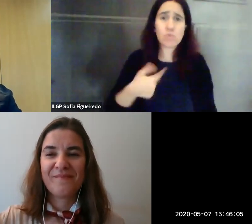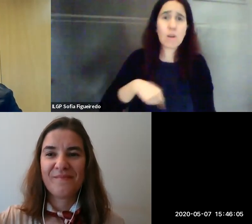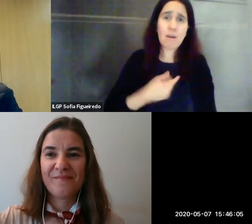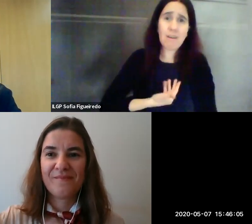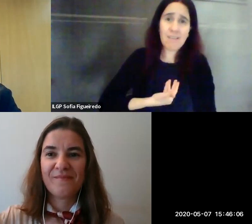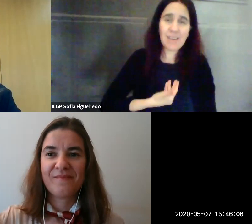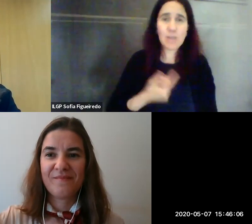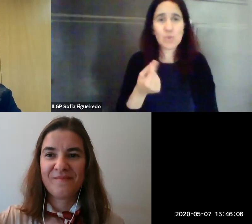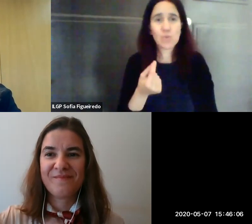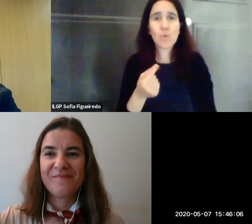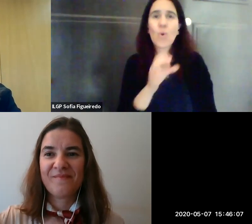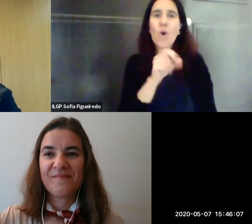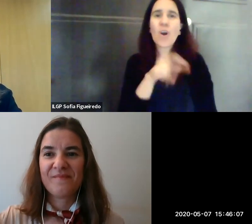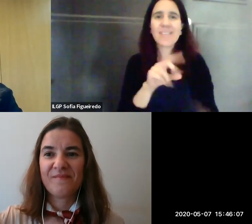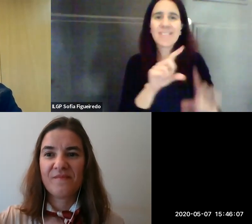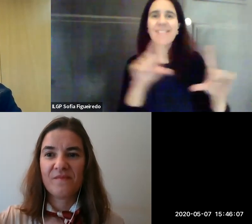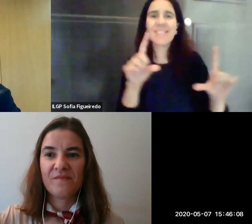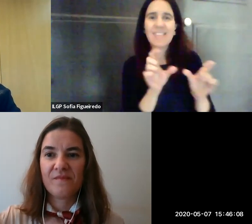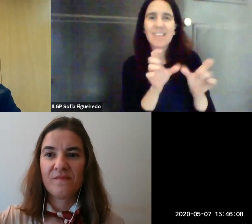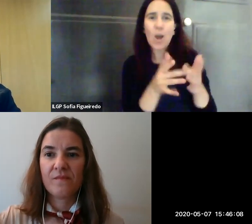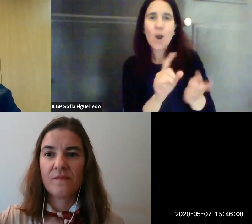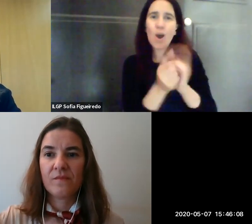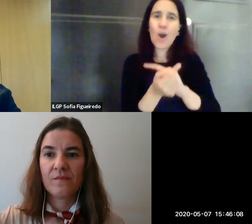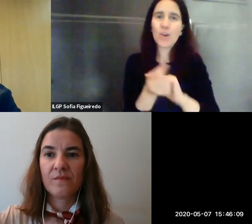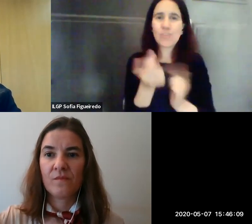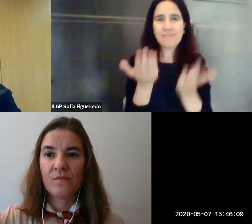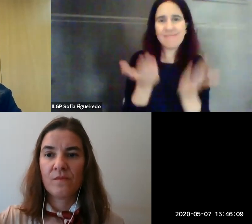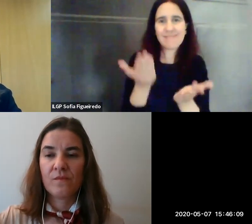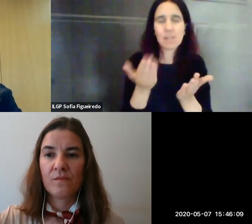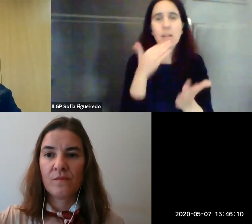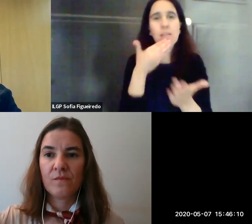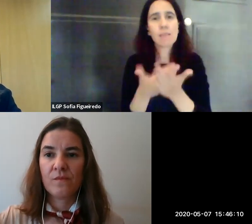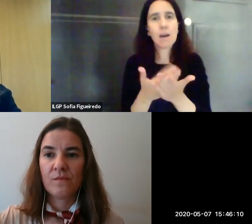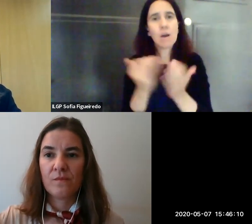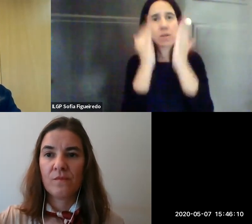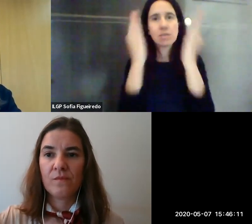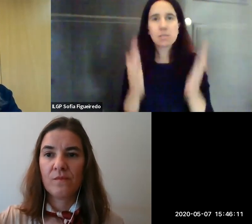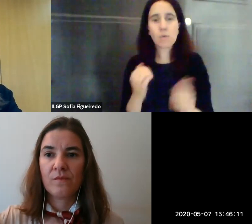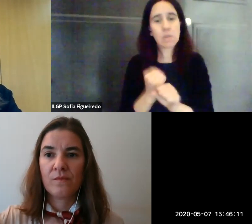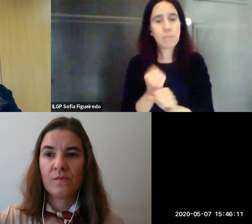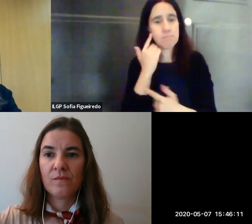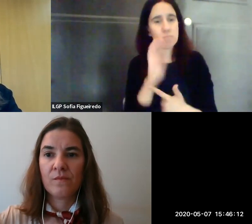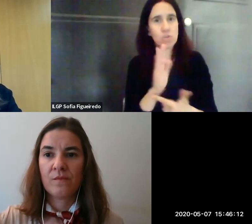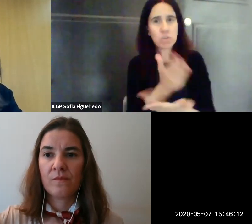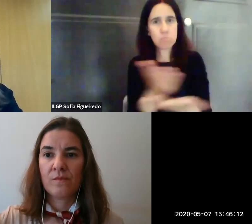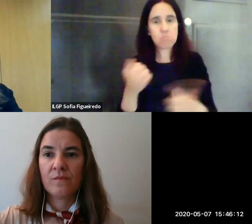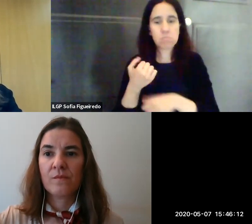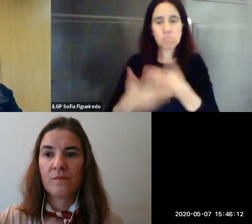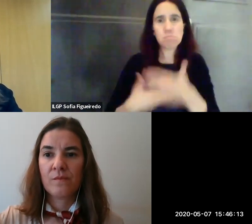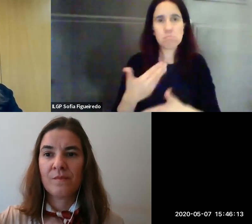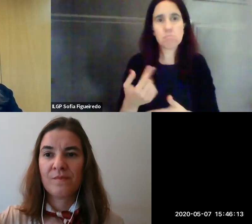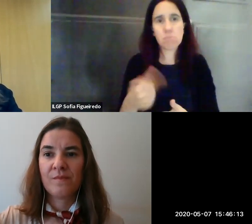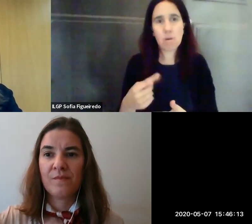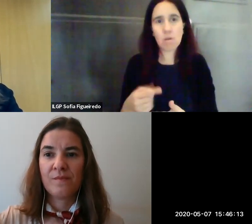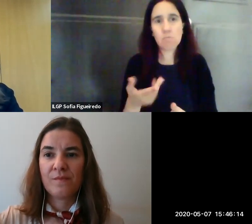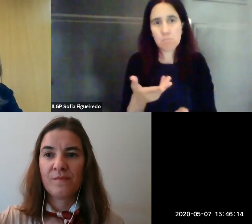contraponto do Estamos On, para mostrar a toda a organização o trabalho que está a ser desenvolvido no front office e em